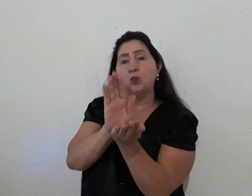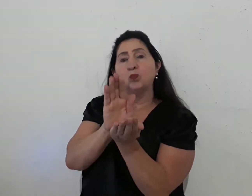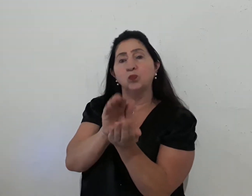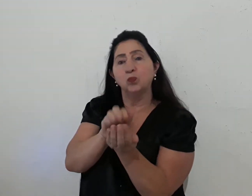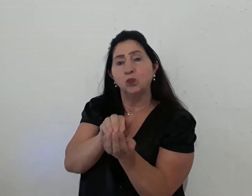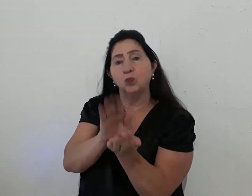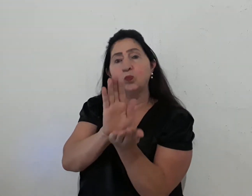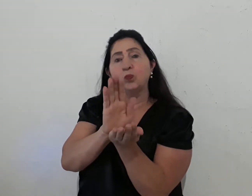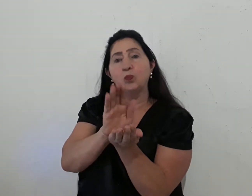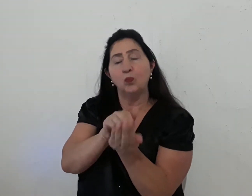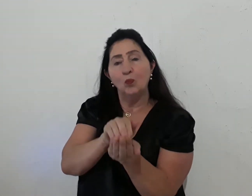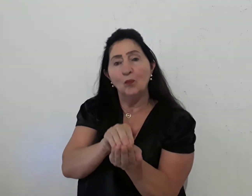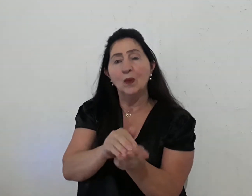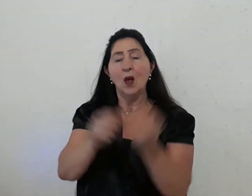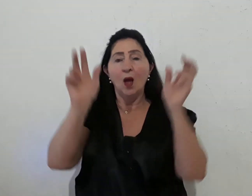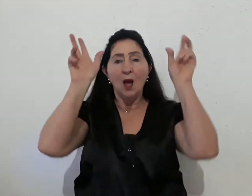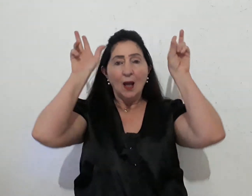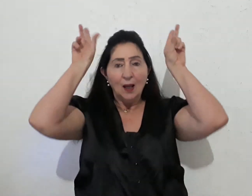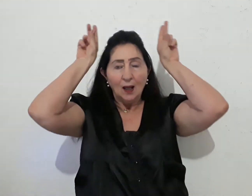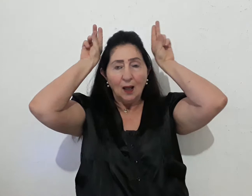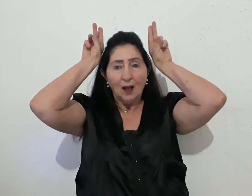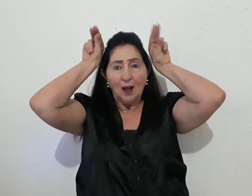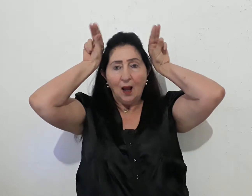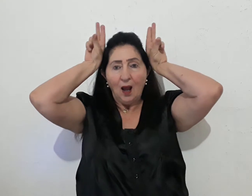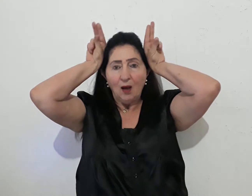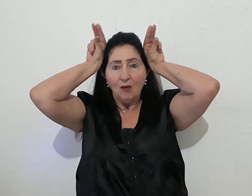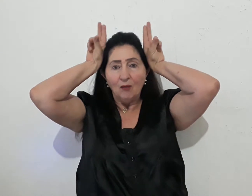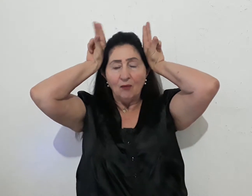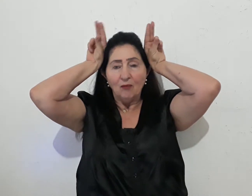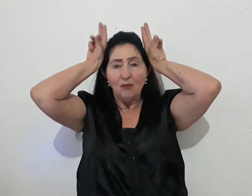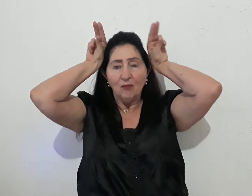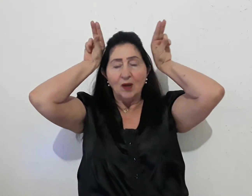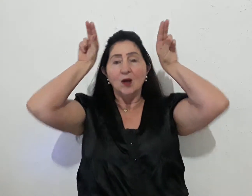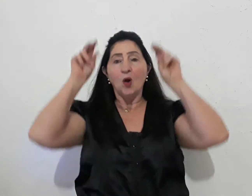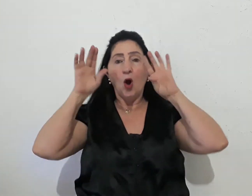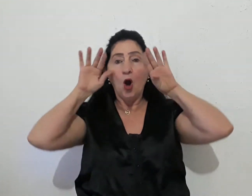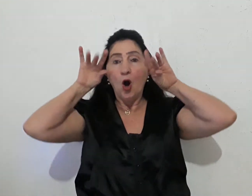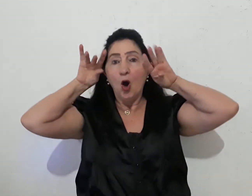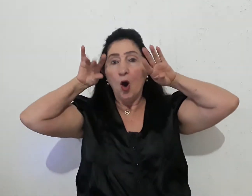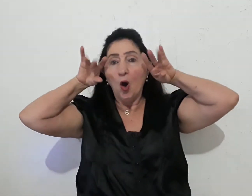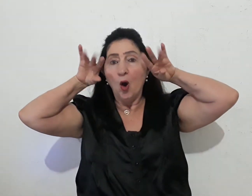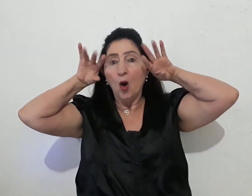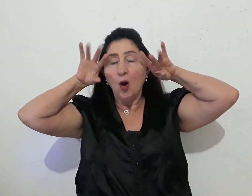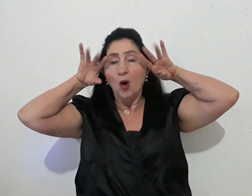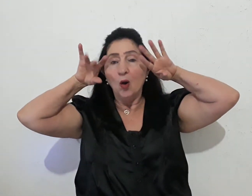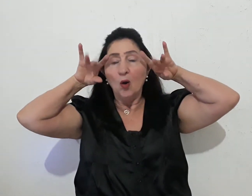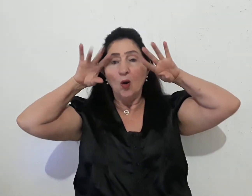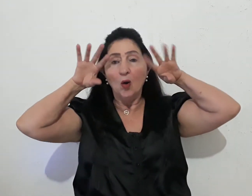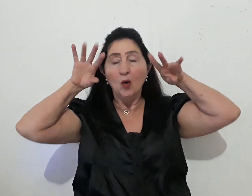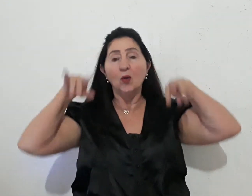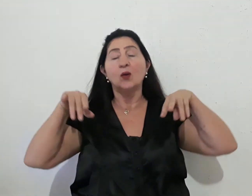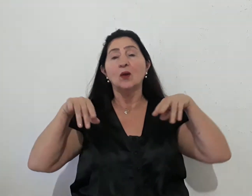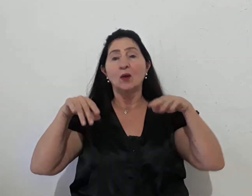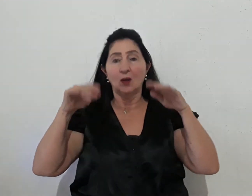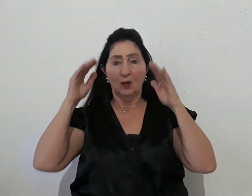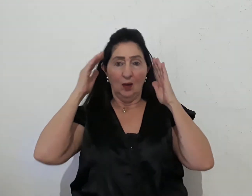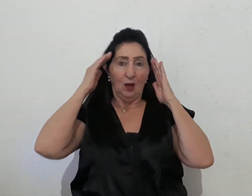um cavalo em movimento, os olhos de alguém em movimento, a cabeça de alguém repousando no seu